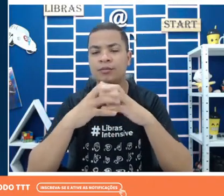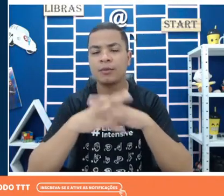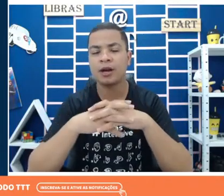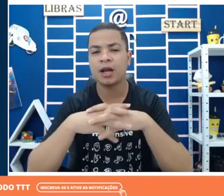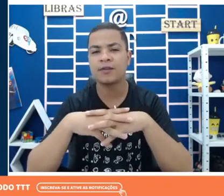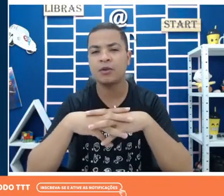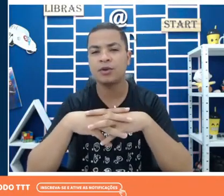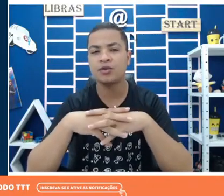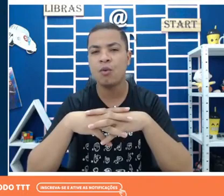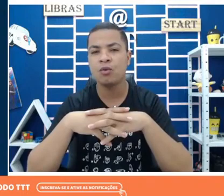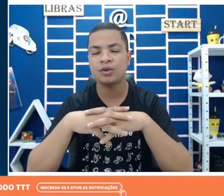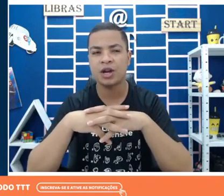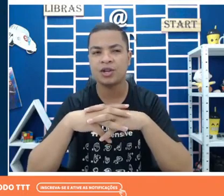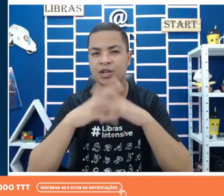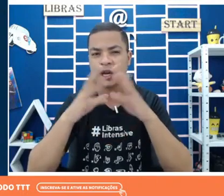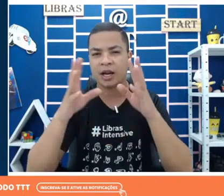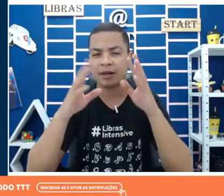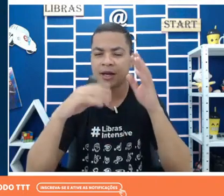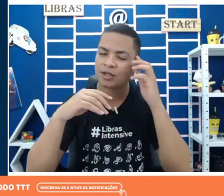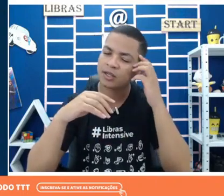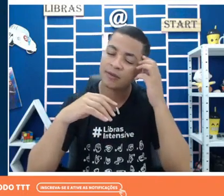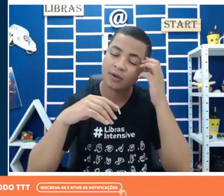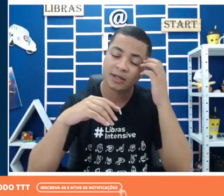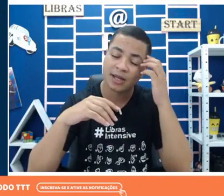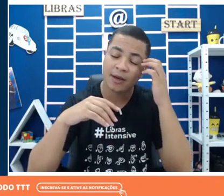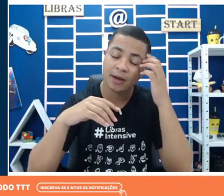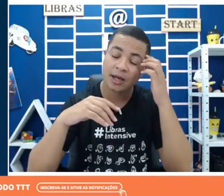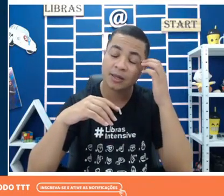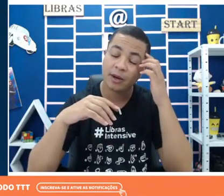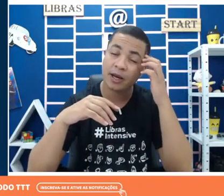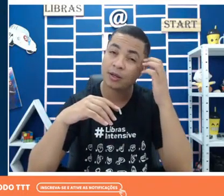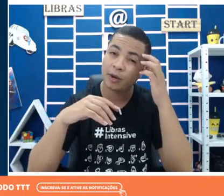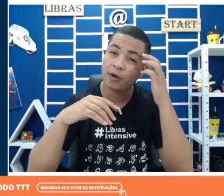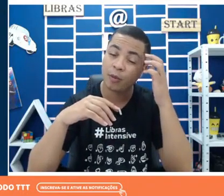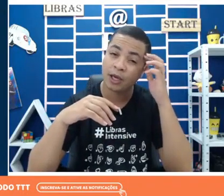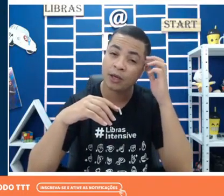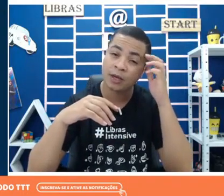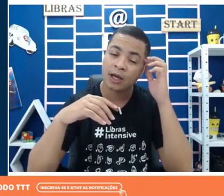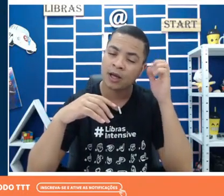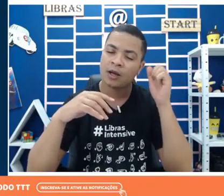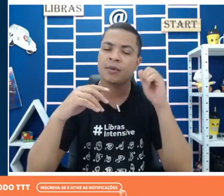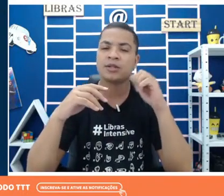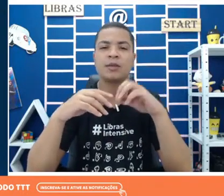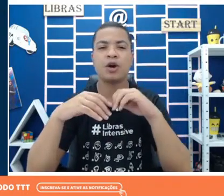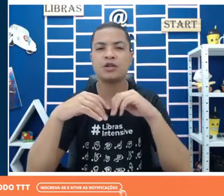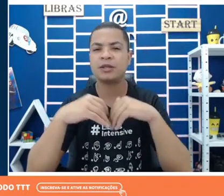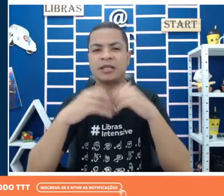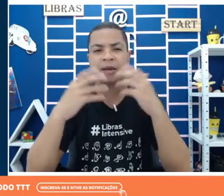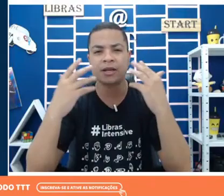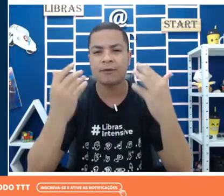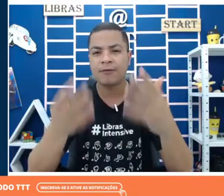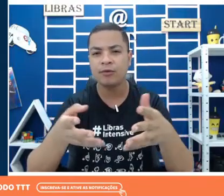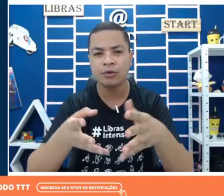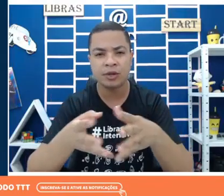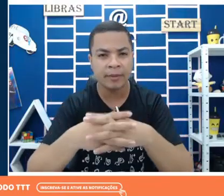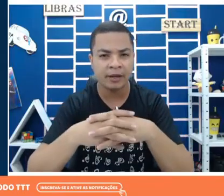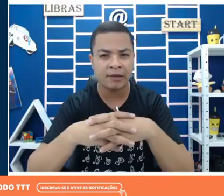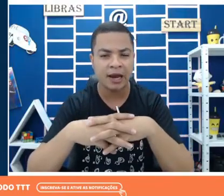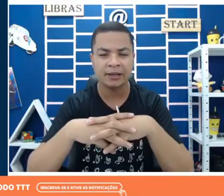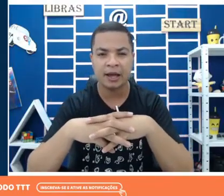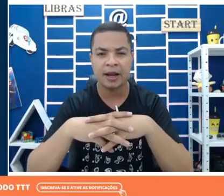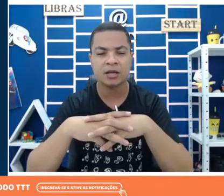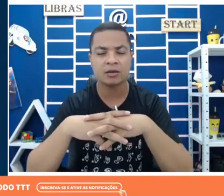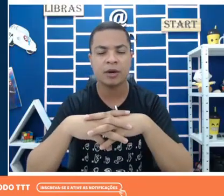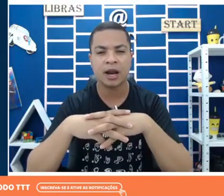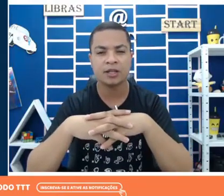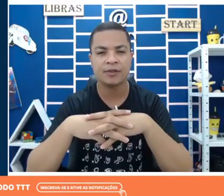pouquinho sobre classificadores no curso, tá, gente? Tem aquela matéria de classificadores lá, na disciplina, eu explico um pouquinho. Mas você pode pesquisar mais a fundo também, tá,